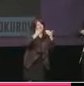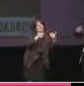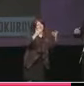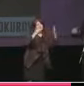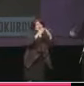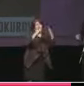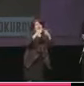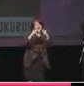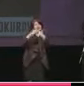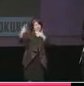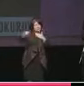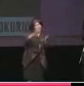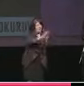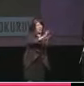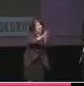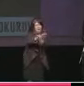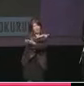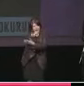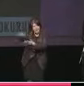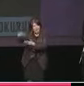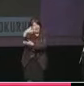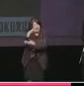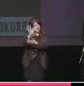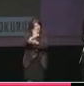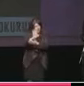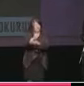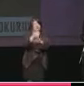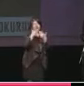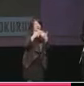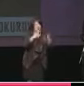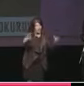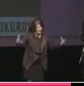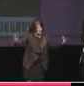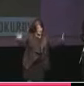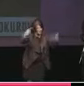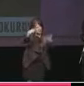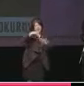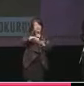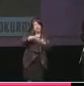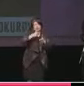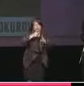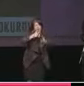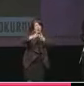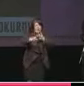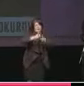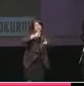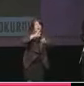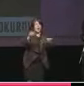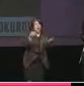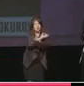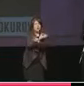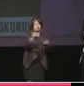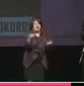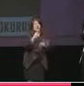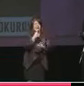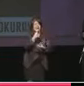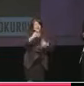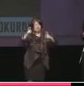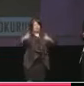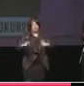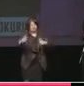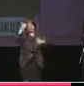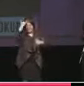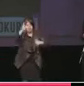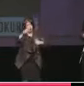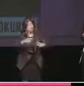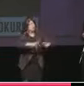ricomposto un dialogo finalmente sensato e sano fra Torino e Milano e però veniamo anche a chi